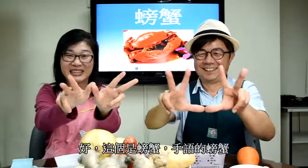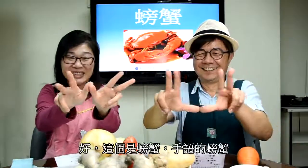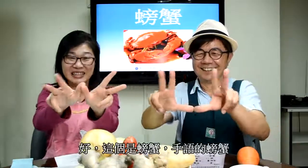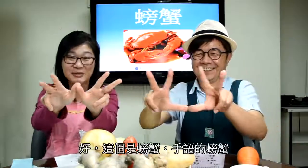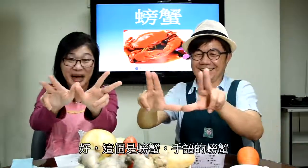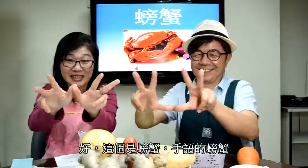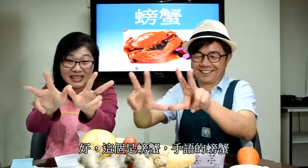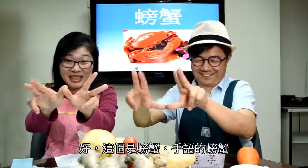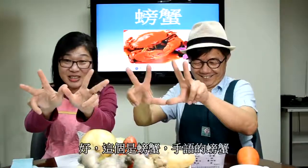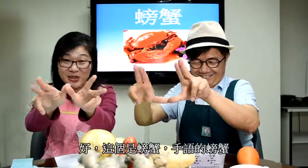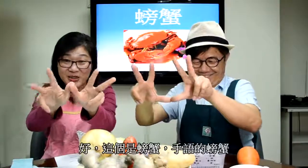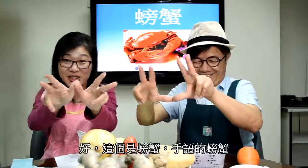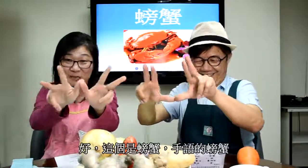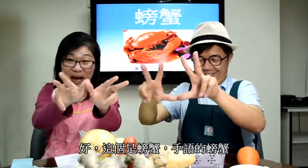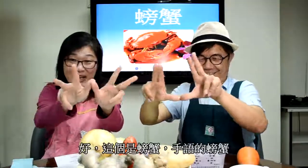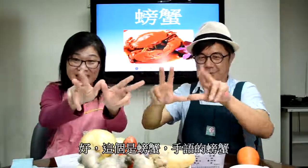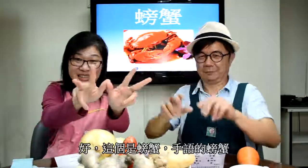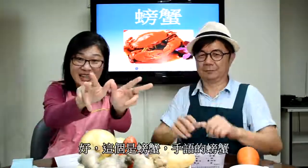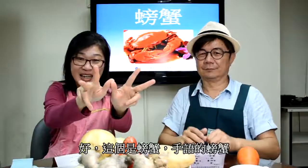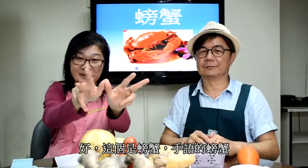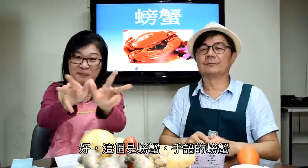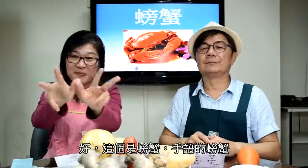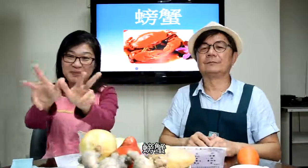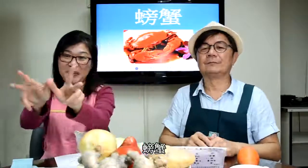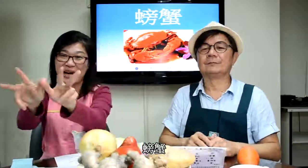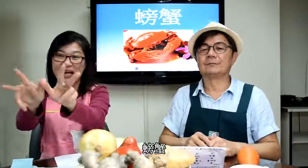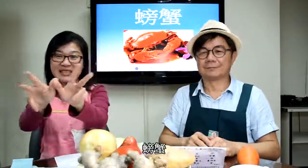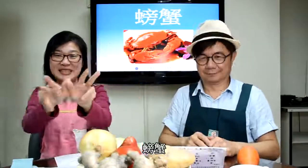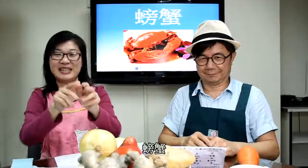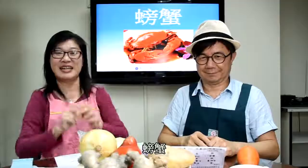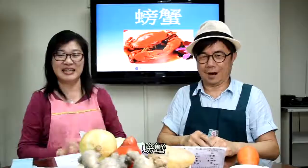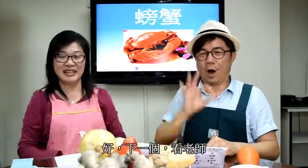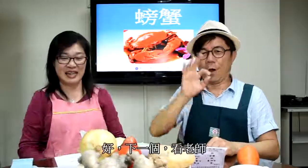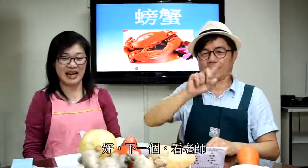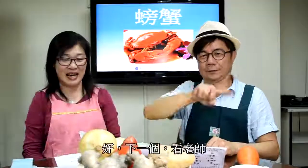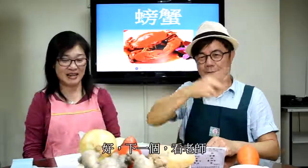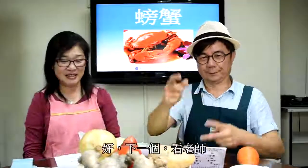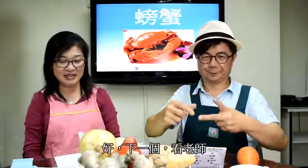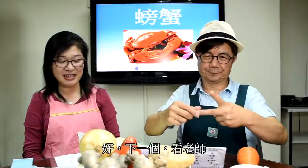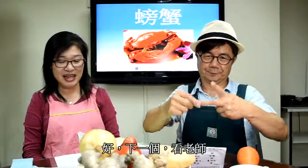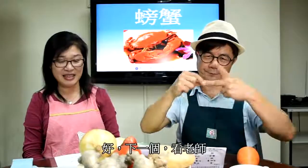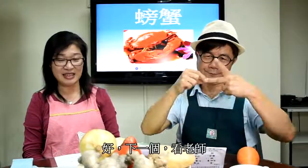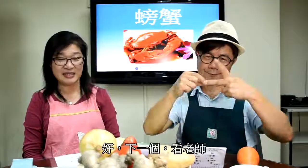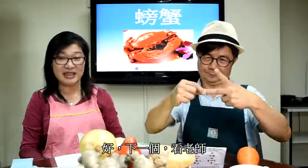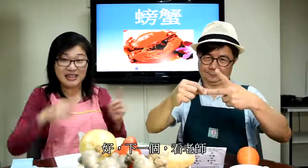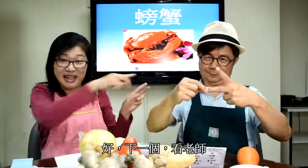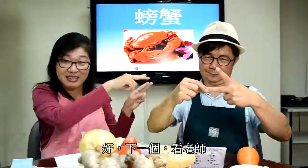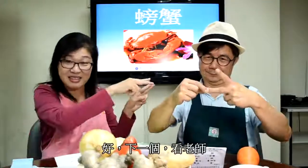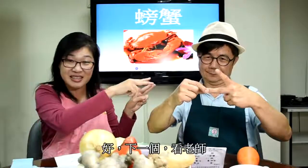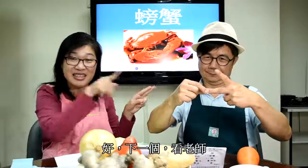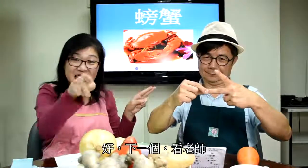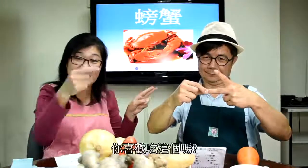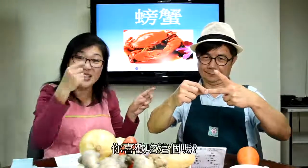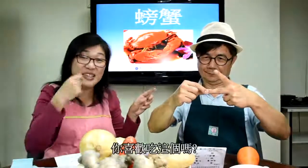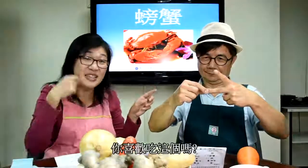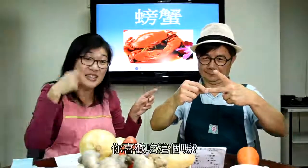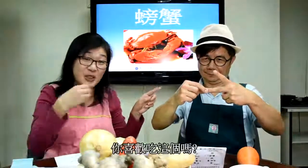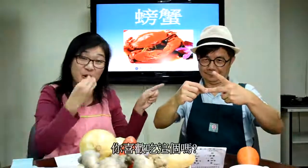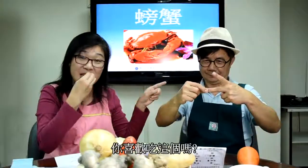是螃蟹，手语的螃蟹，螃蟹。好，下一个，看老师，你喜欢吃这